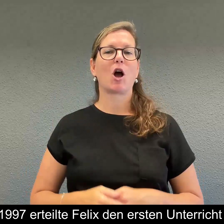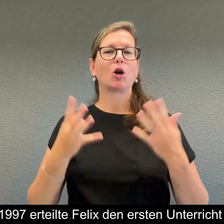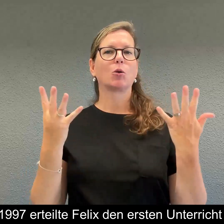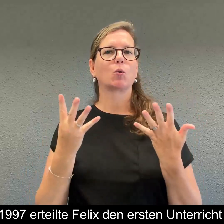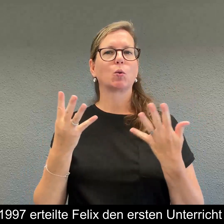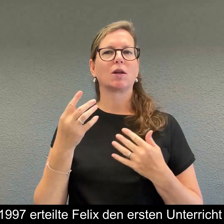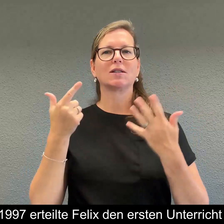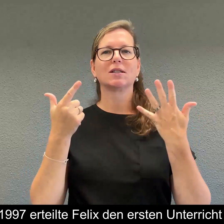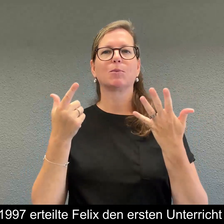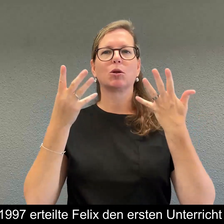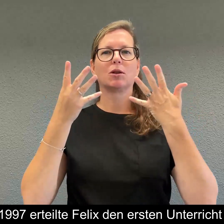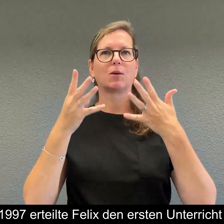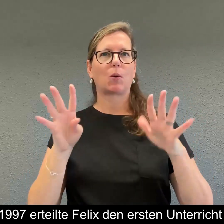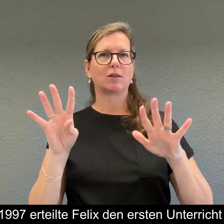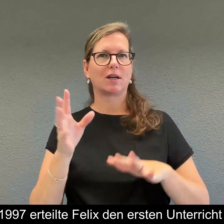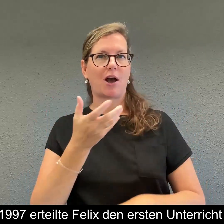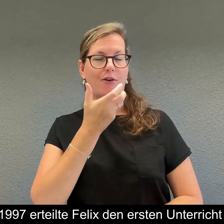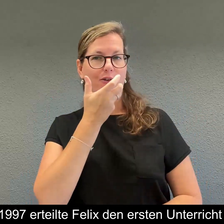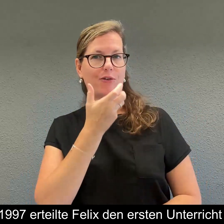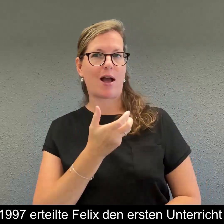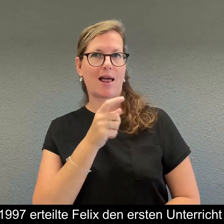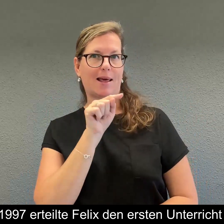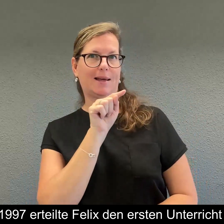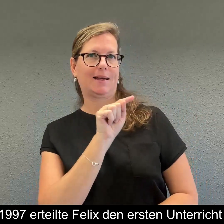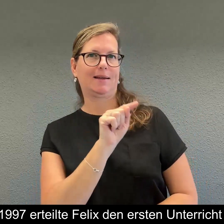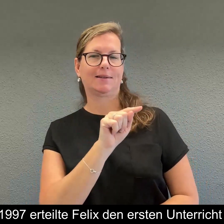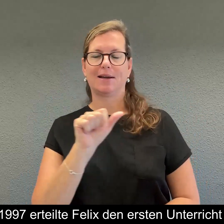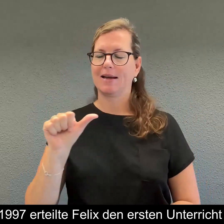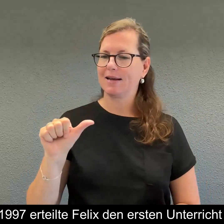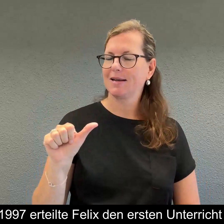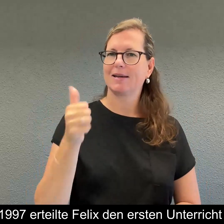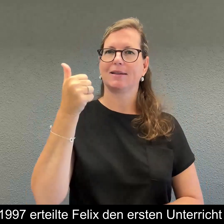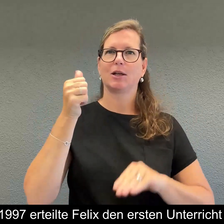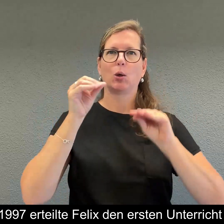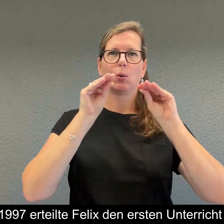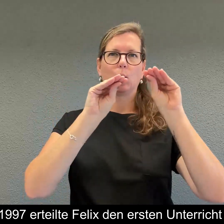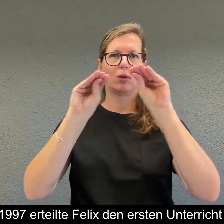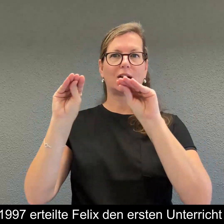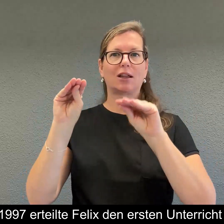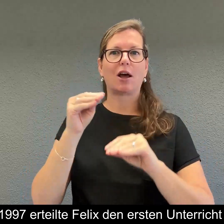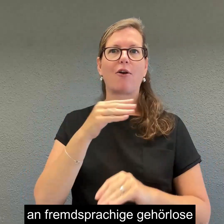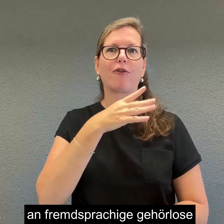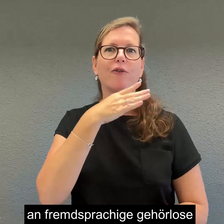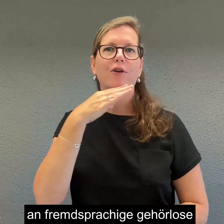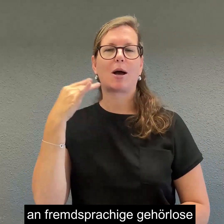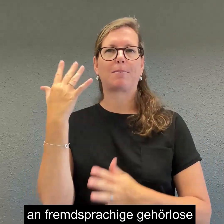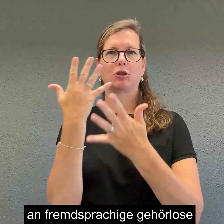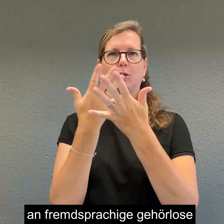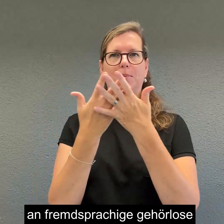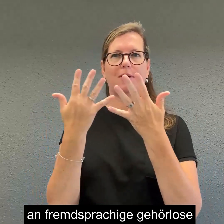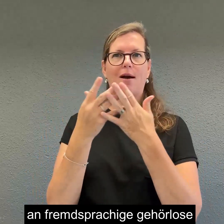1997 erteilte Felix den ersten Unterricht an fremdsprachige,